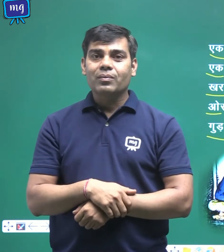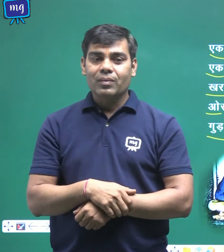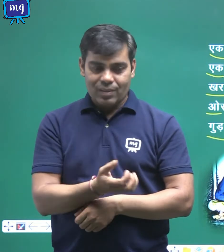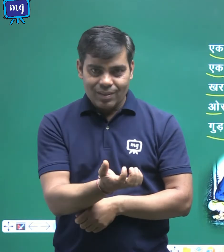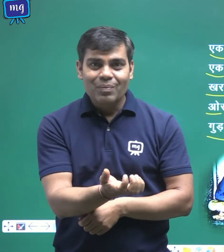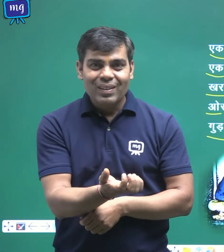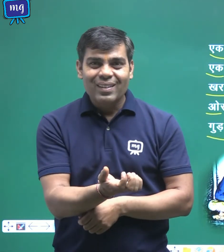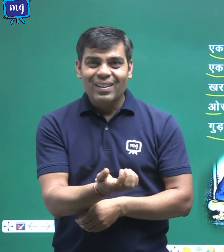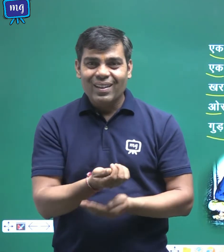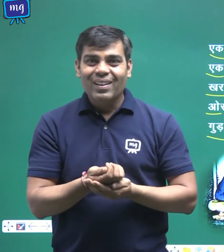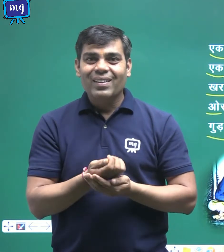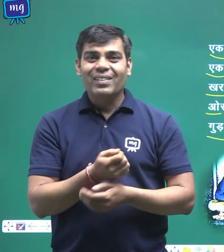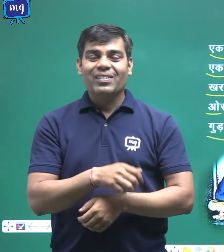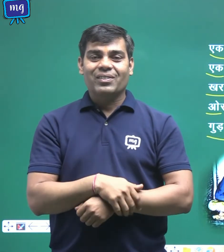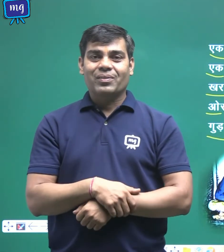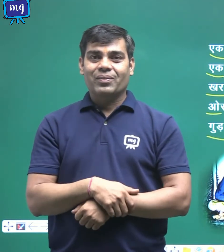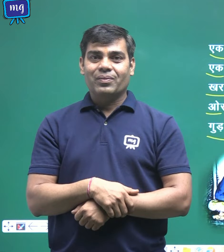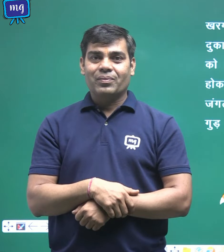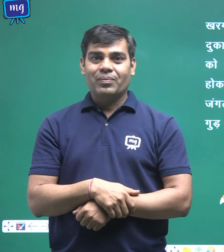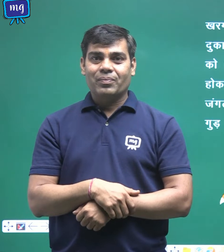मांग रहा है।